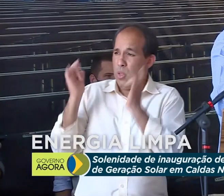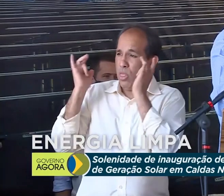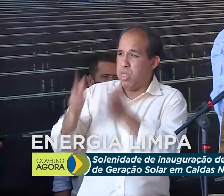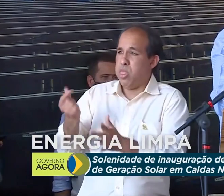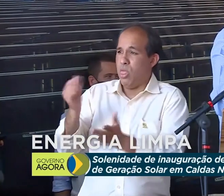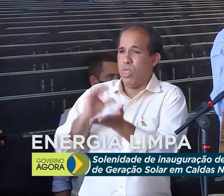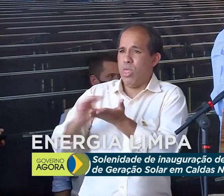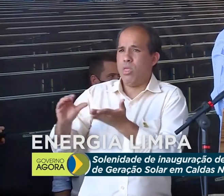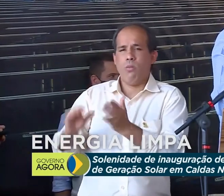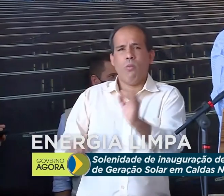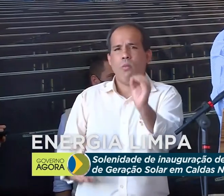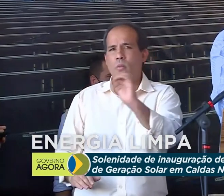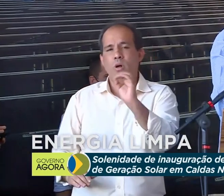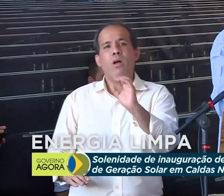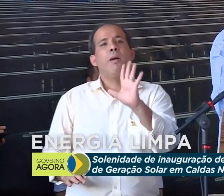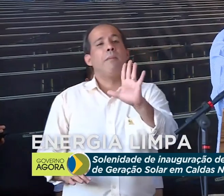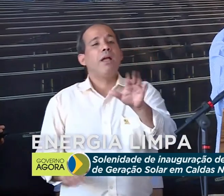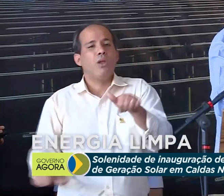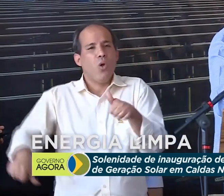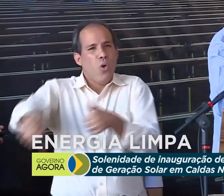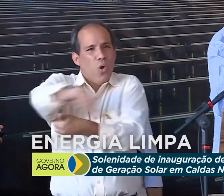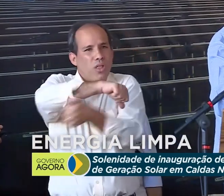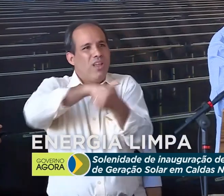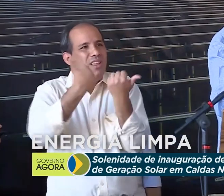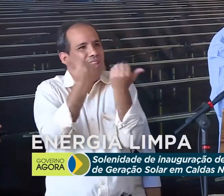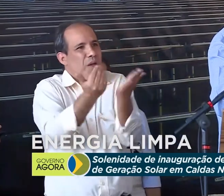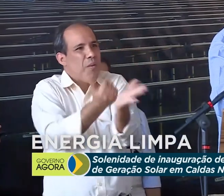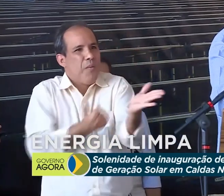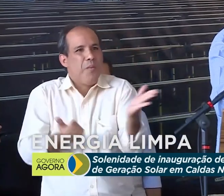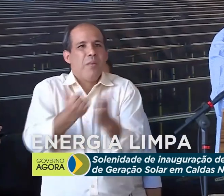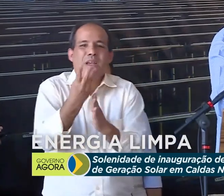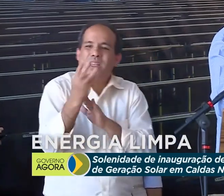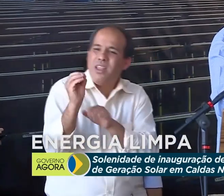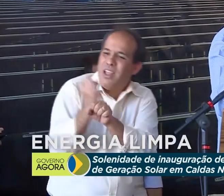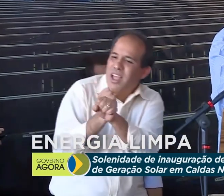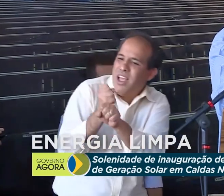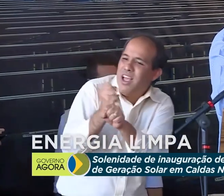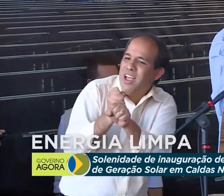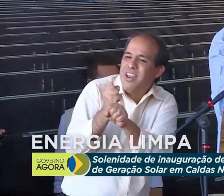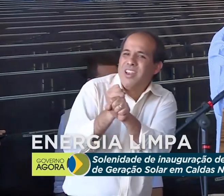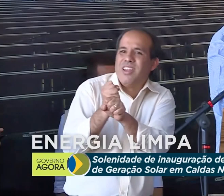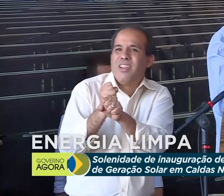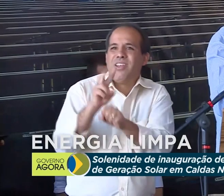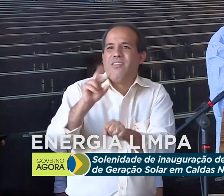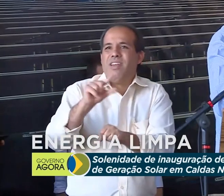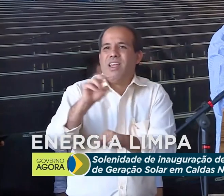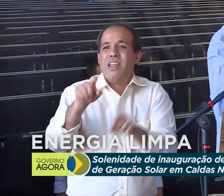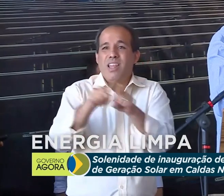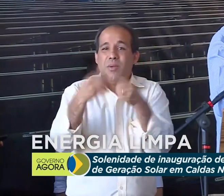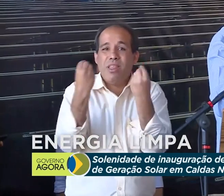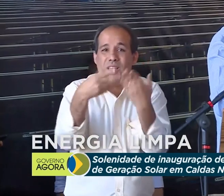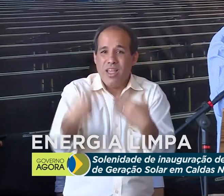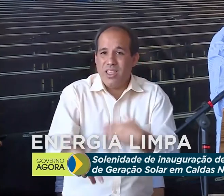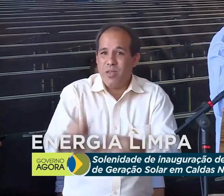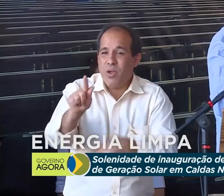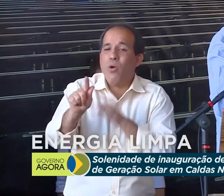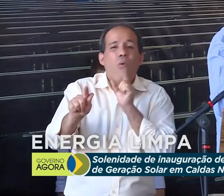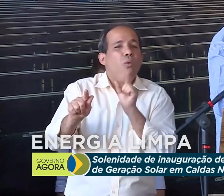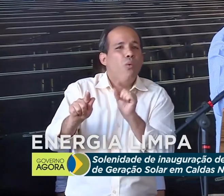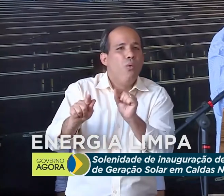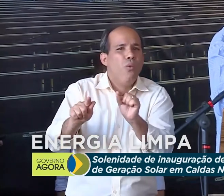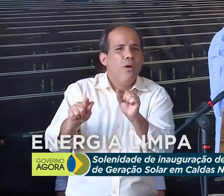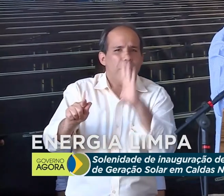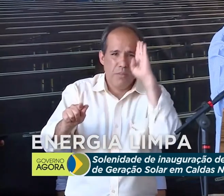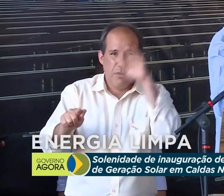Tesouro, quando concedeu mais 30 anos para a Vale, Vossa Excelência deu a Goiás aquilo que é fundamental para